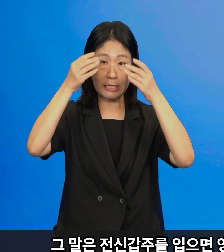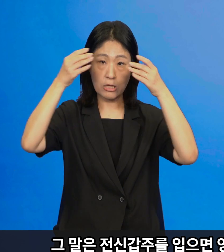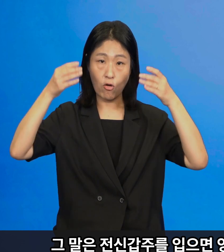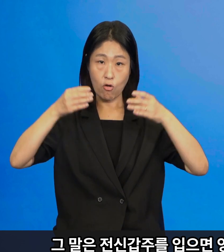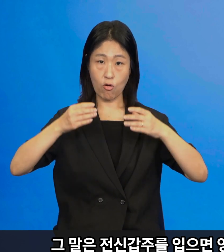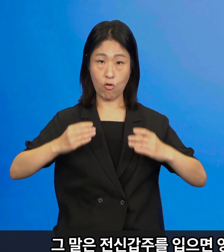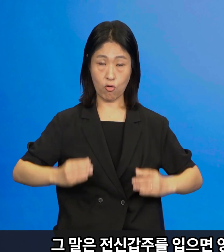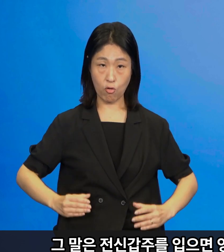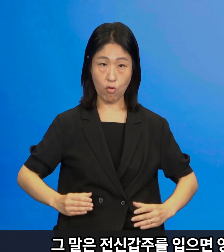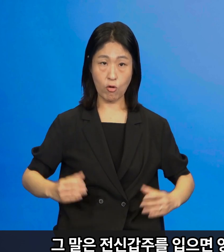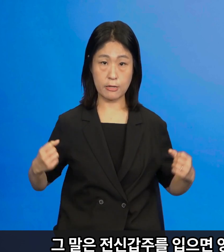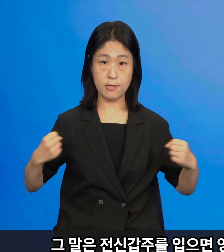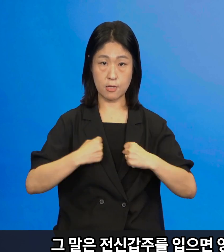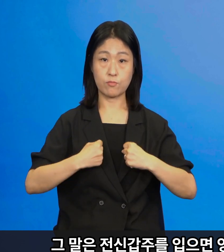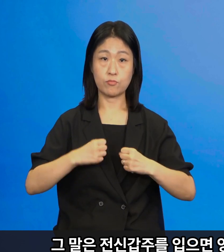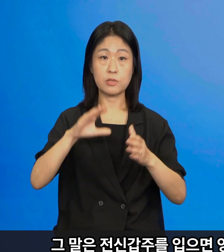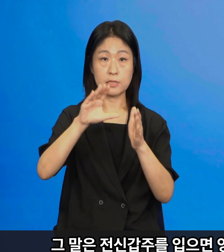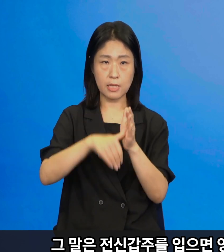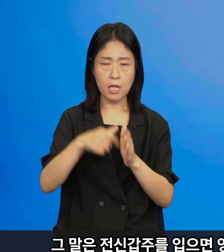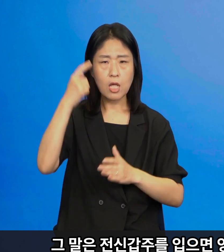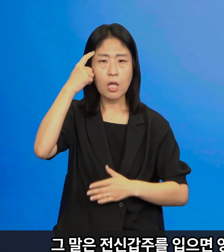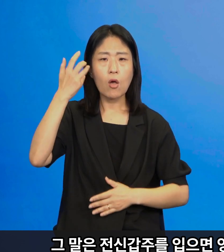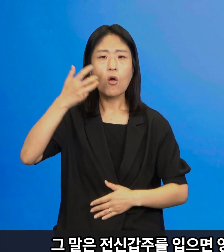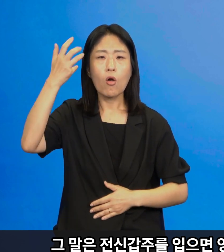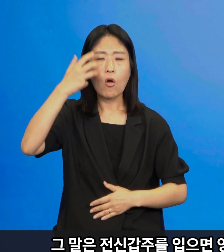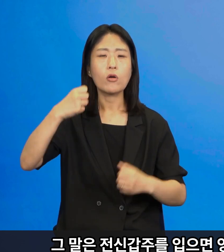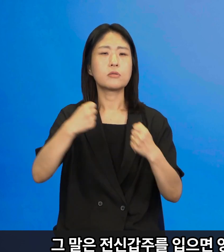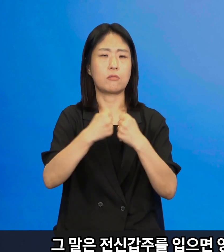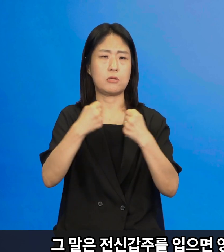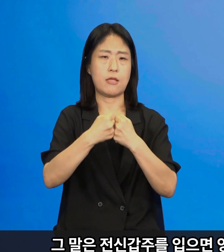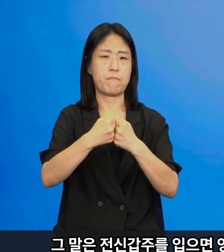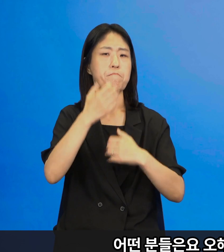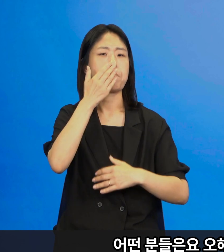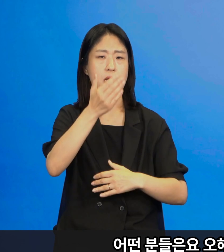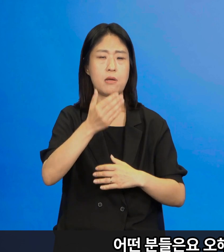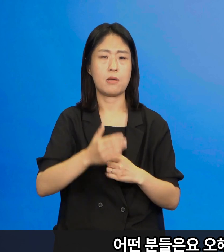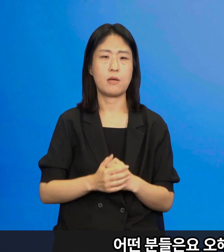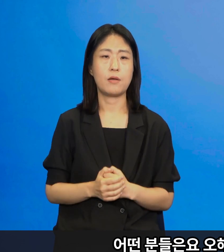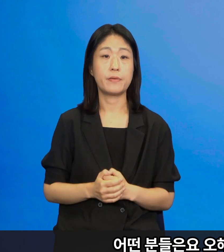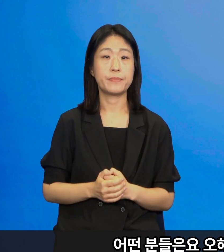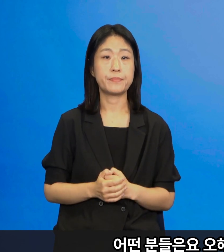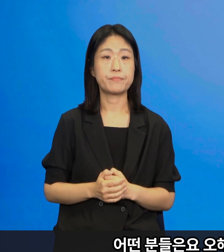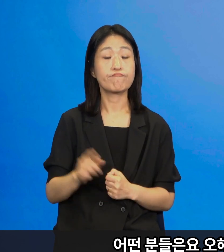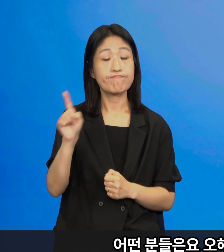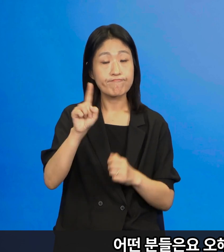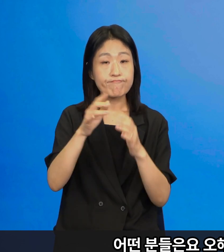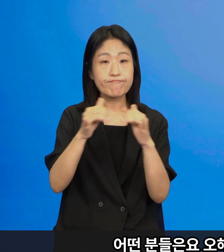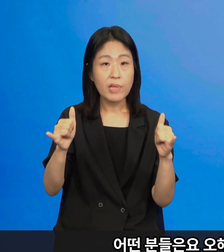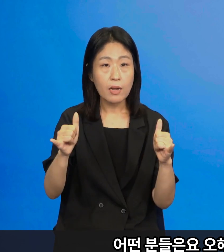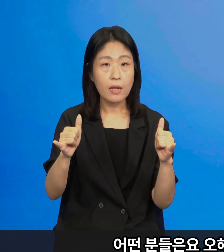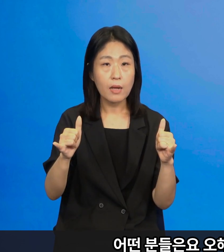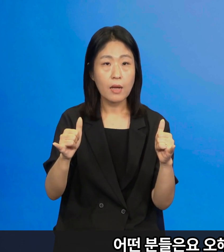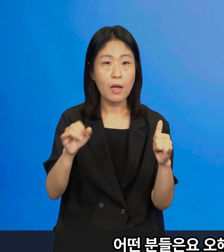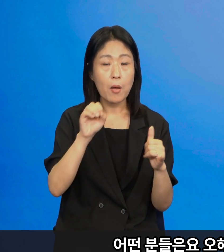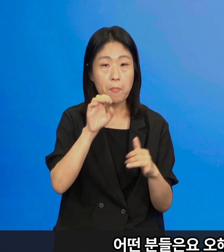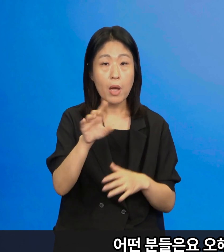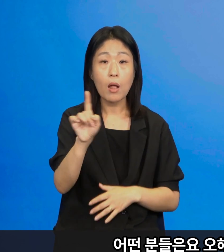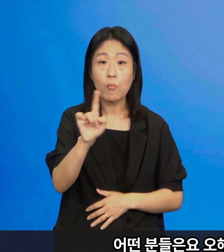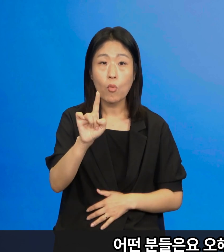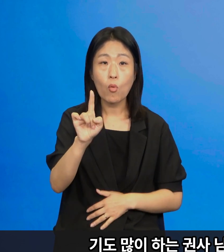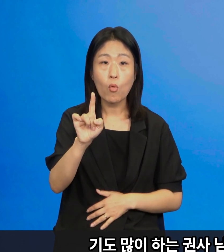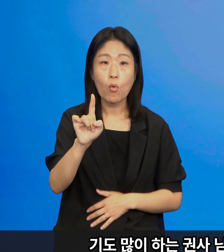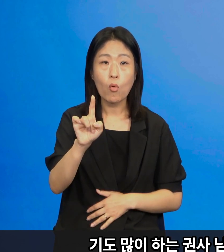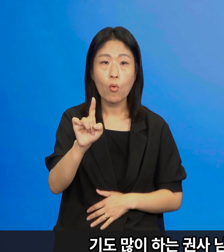입으면 영적 전쟁 할 수 있다는 말씀이에요. 어떤 분들은요, 오해하는 것이 영적